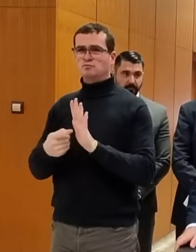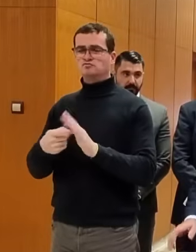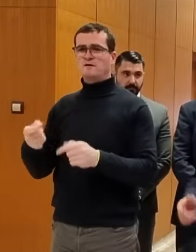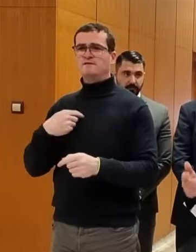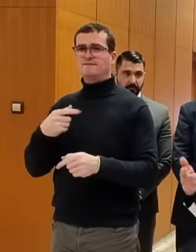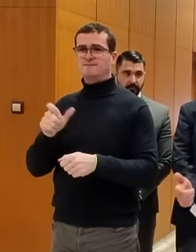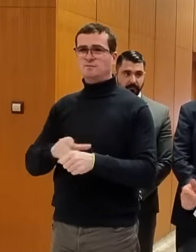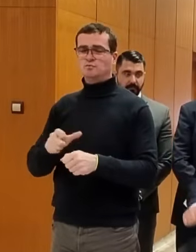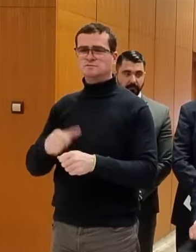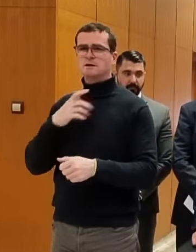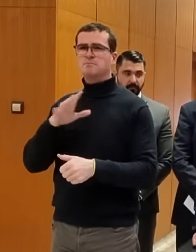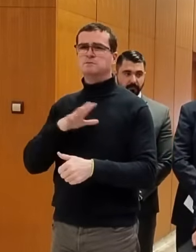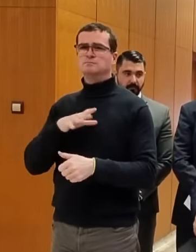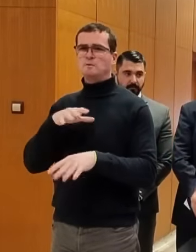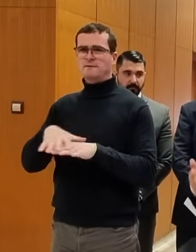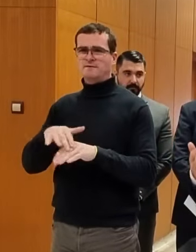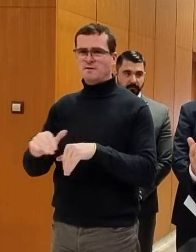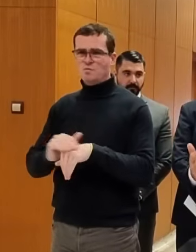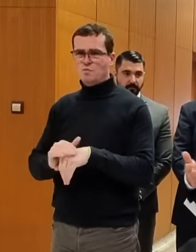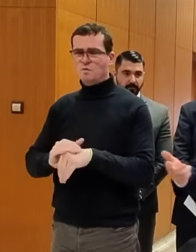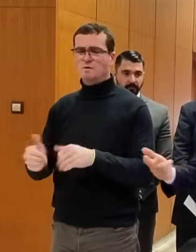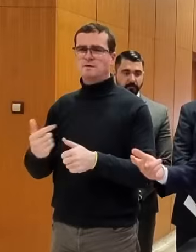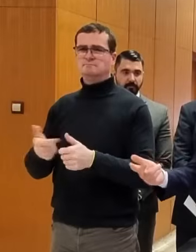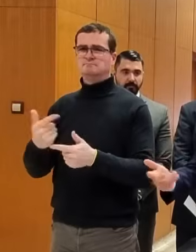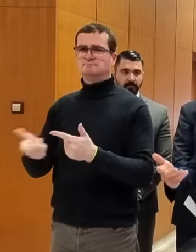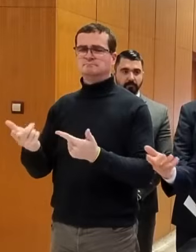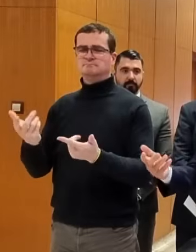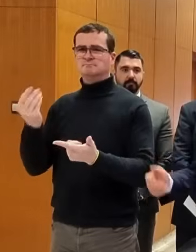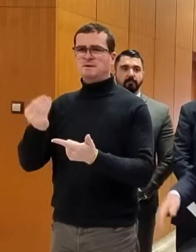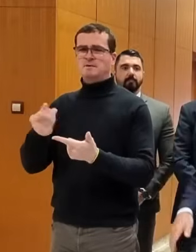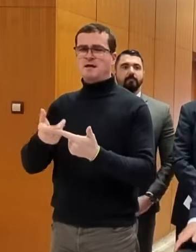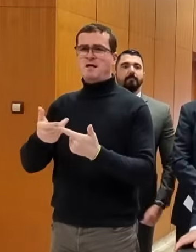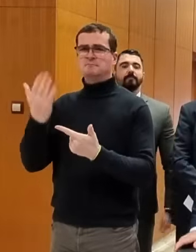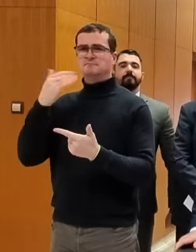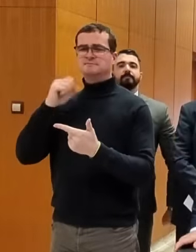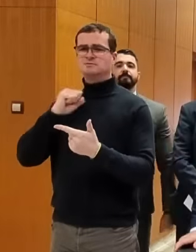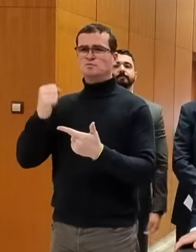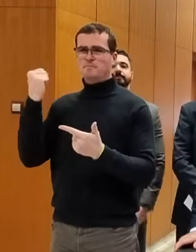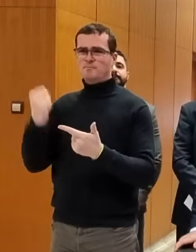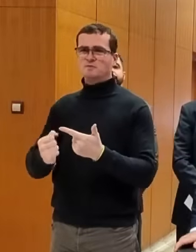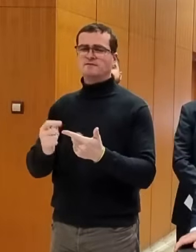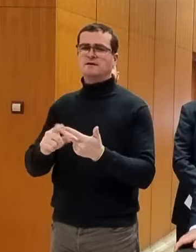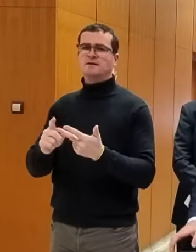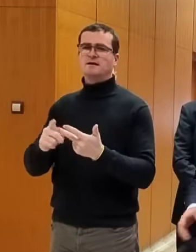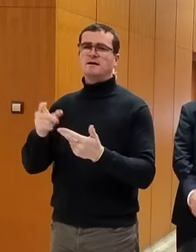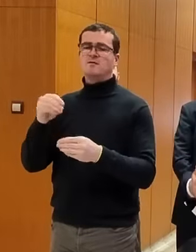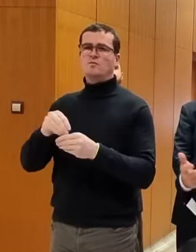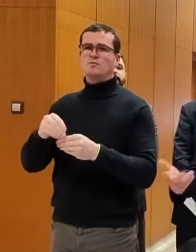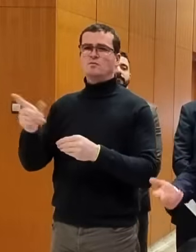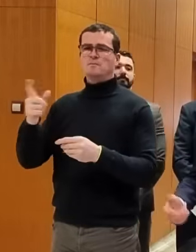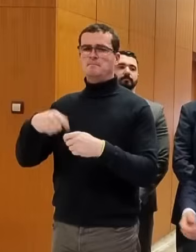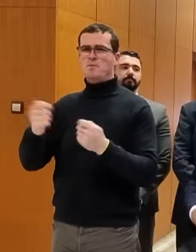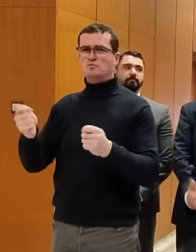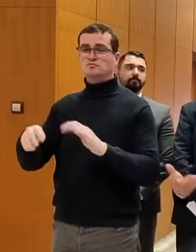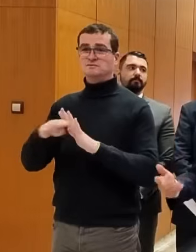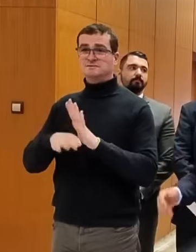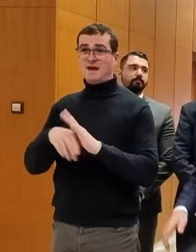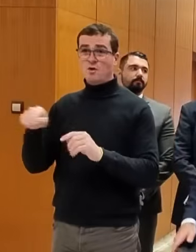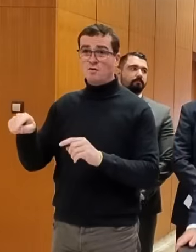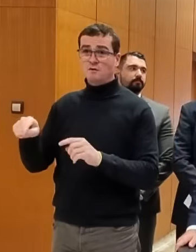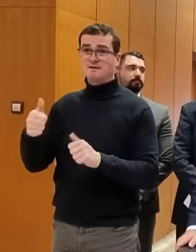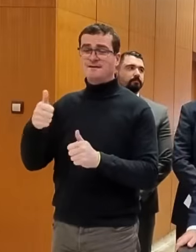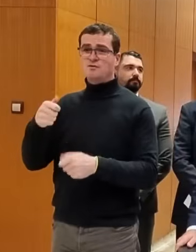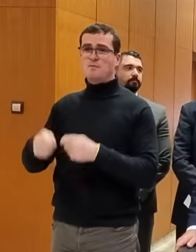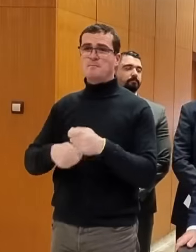výkon tej funkcie, nemajú bezpečnostnú previerku. Napríklad nedávno súd potvrdil, že dotyčný pán porušil dokonca zákon v